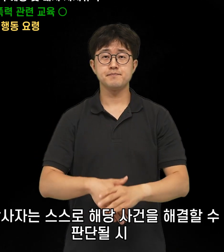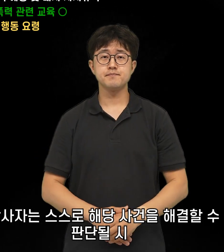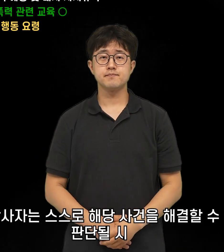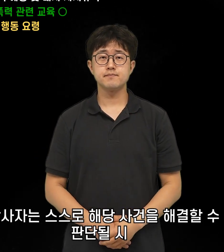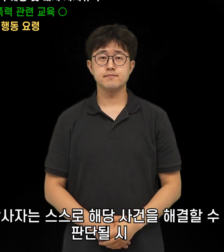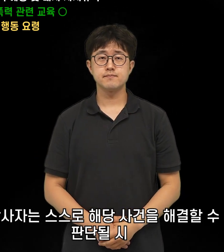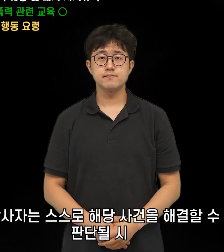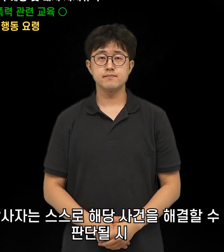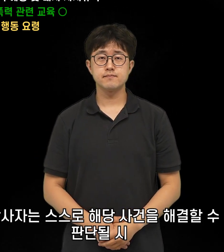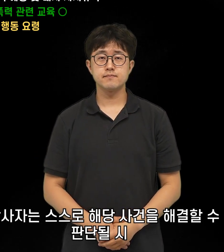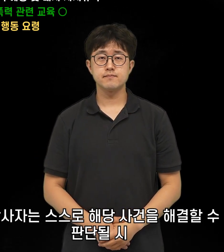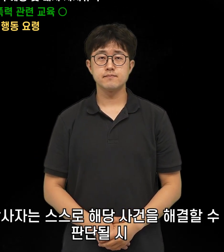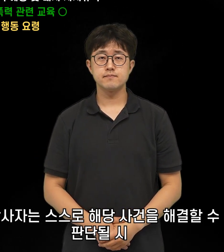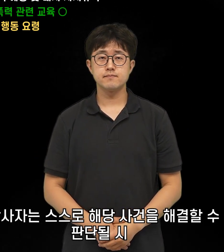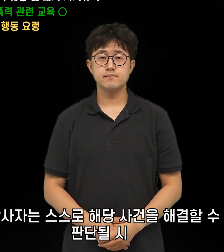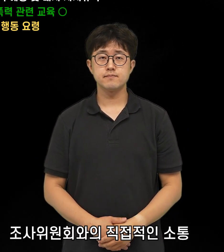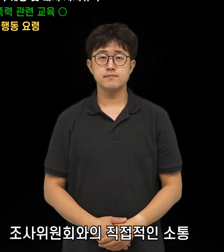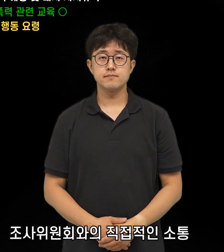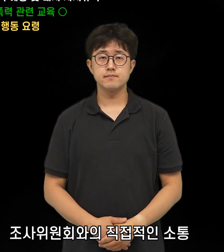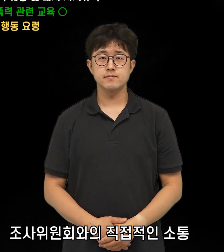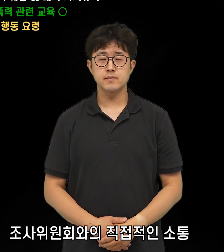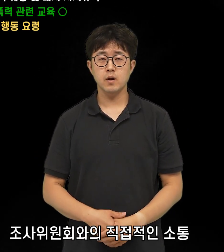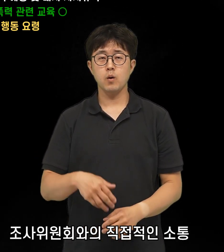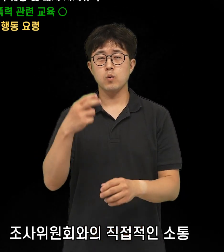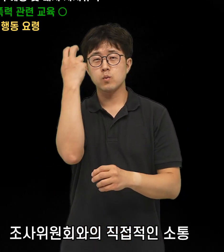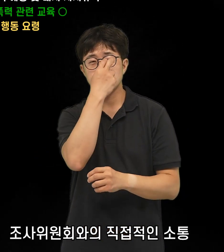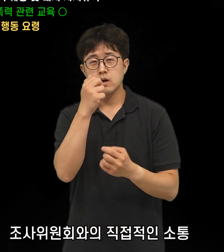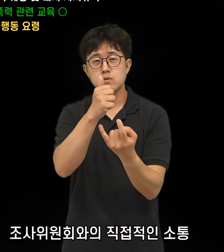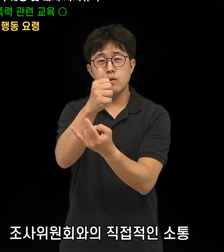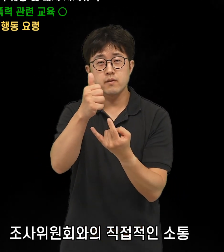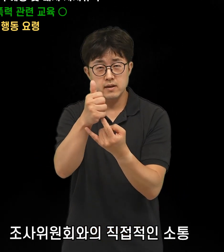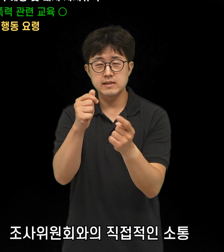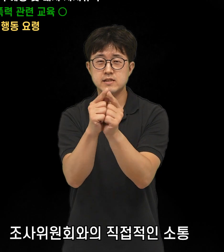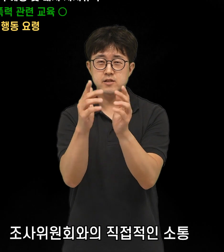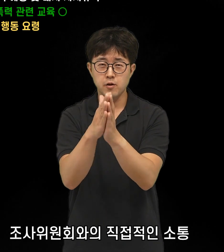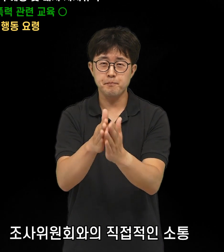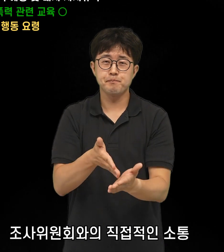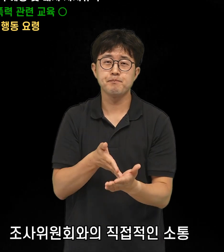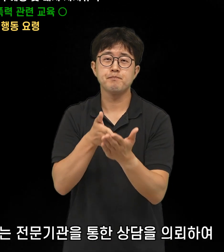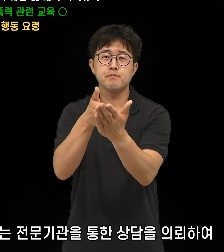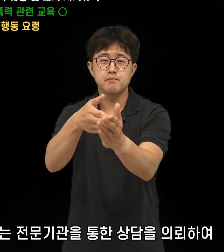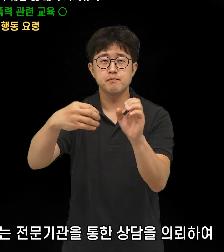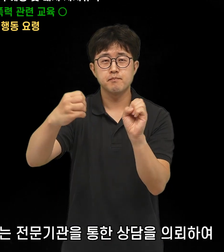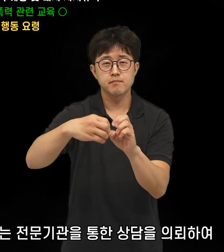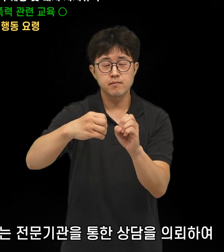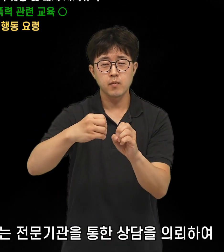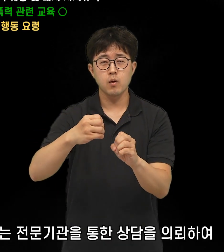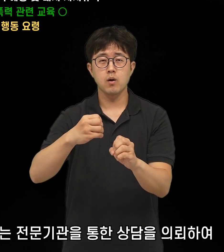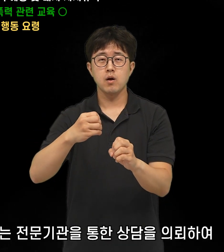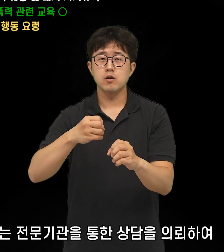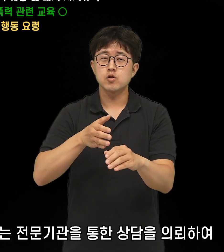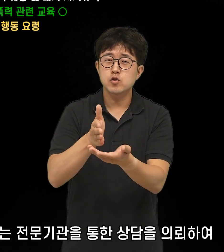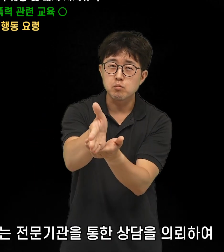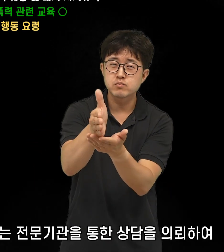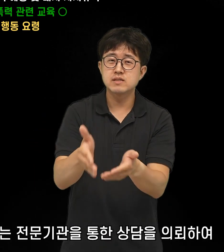수 없다고 판단될 시 조사위원회와의 직접적인 소통, 또는 전문기관을 통한 상담을